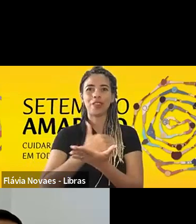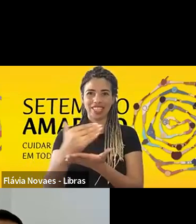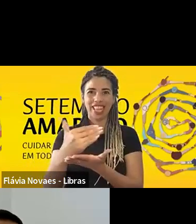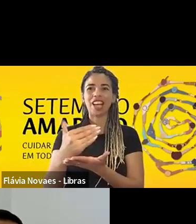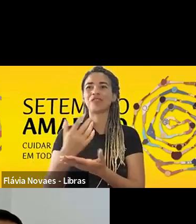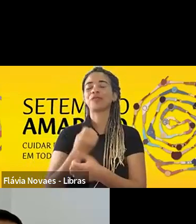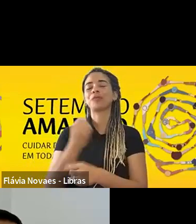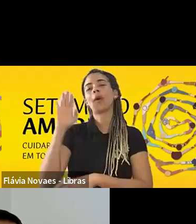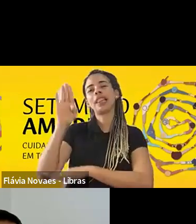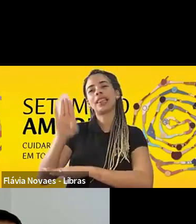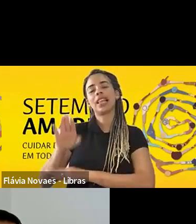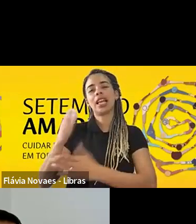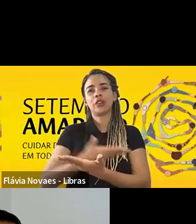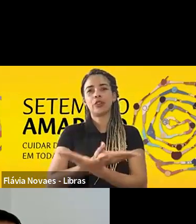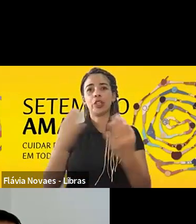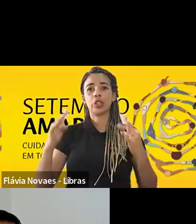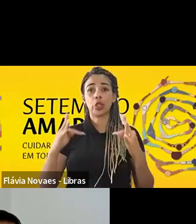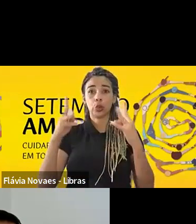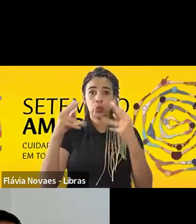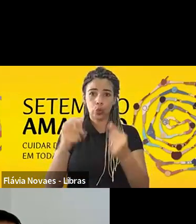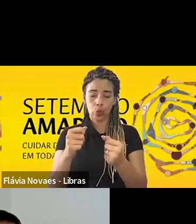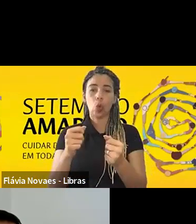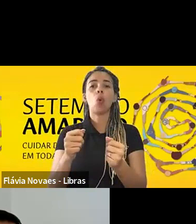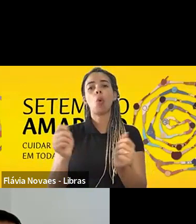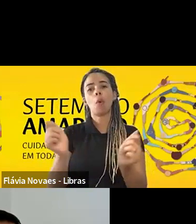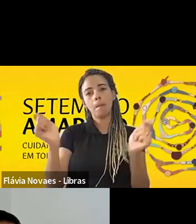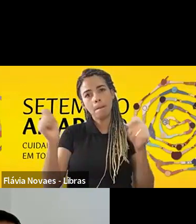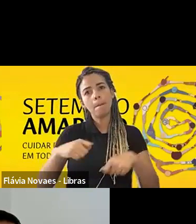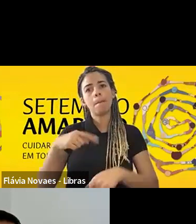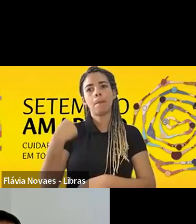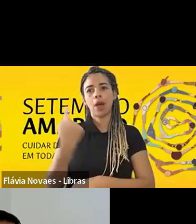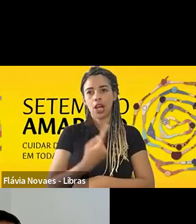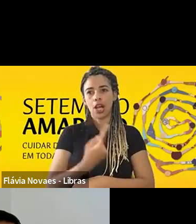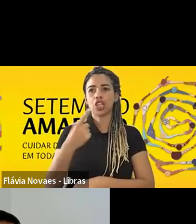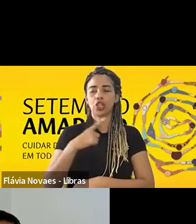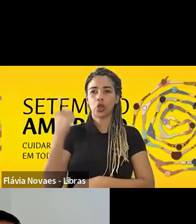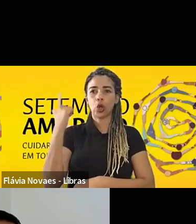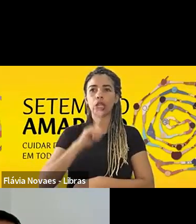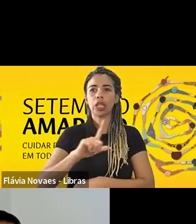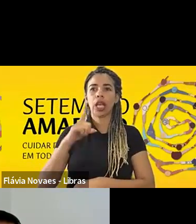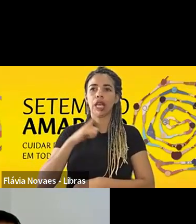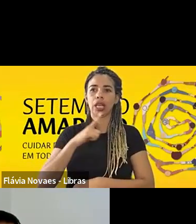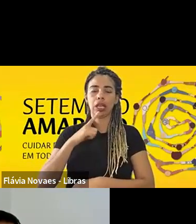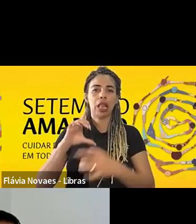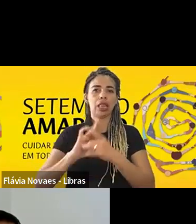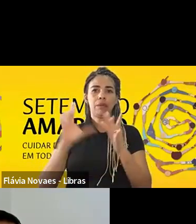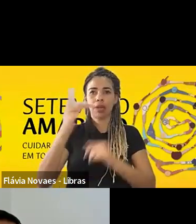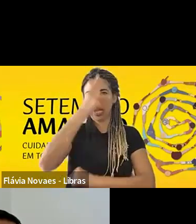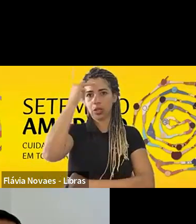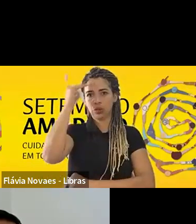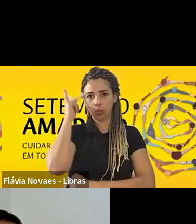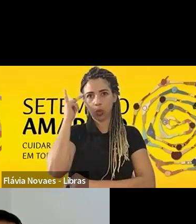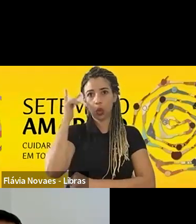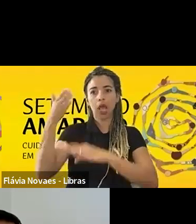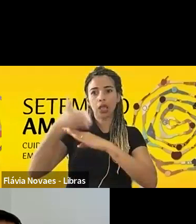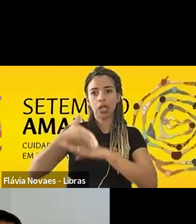todos. É possível a gente ter aquele sisteminha de as pessoas entrarem com o microfone fechado,